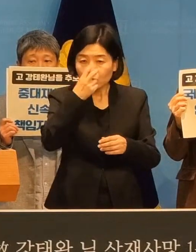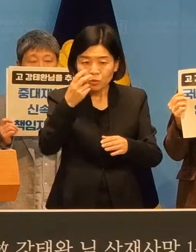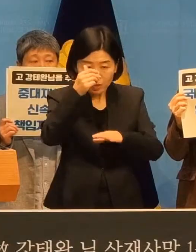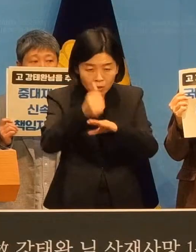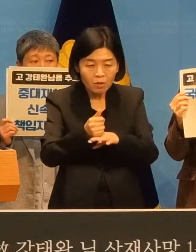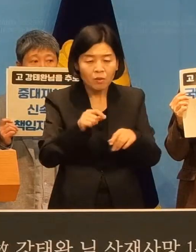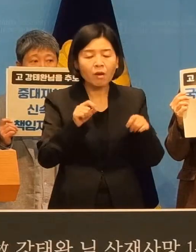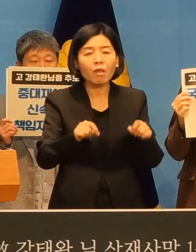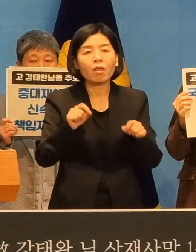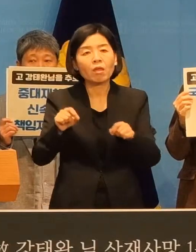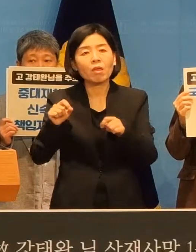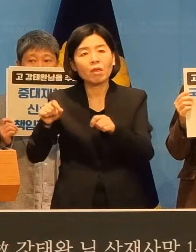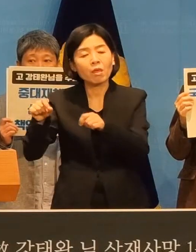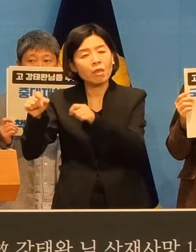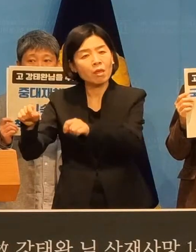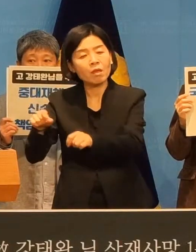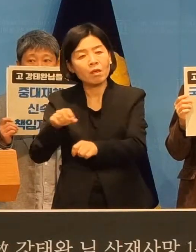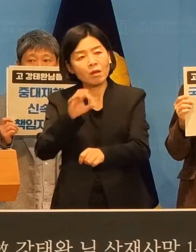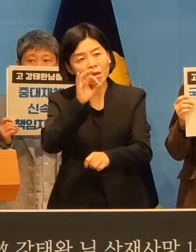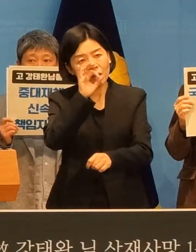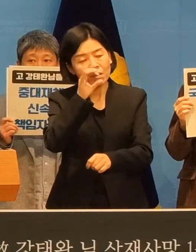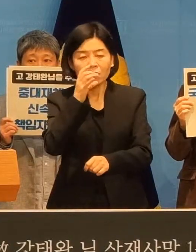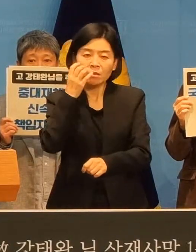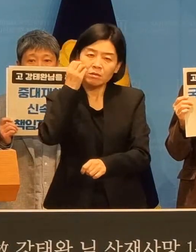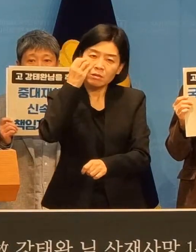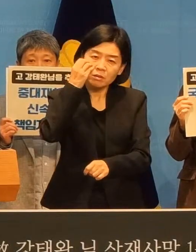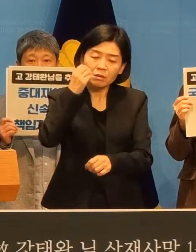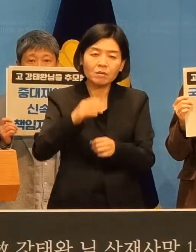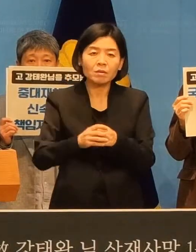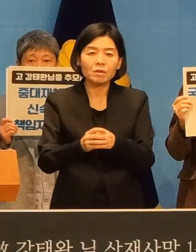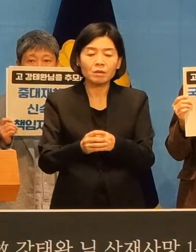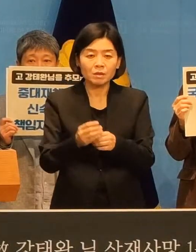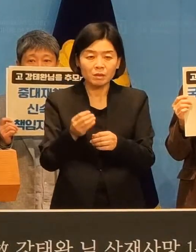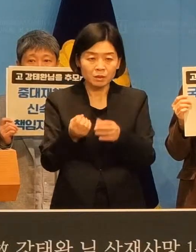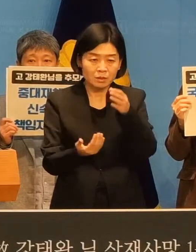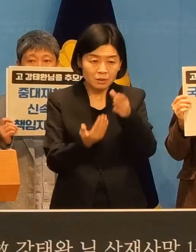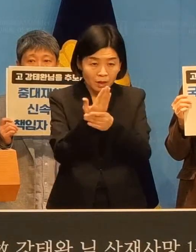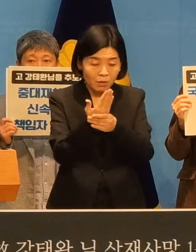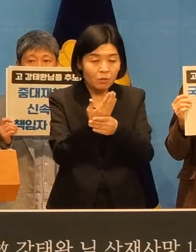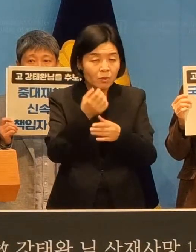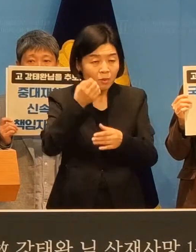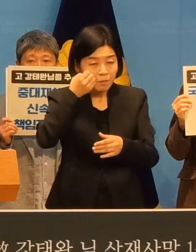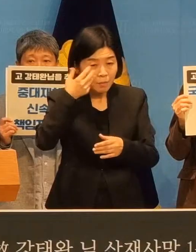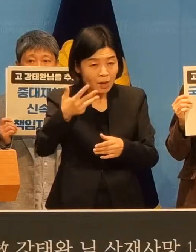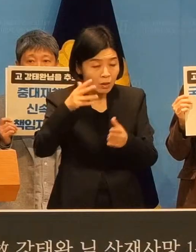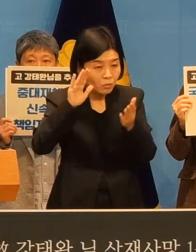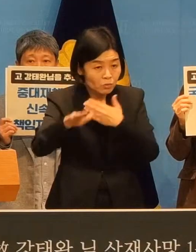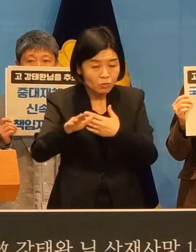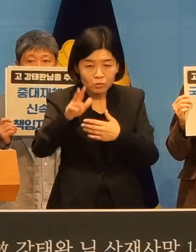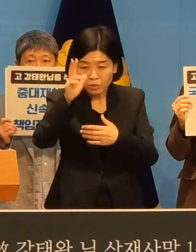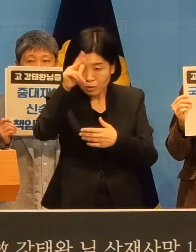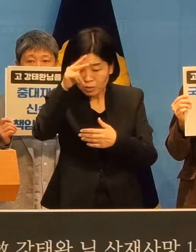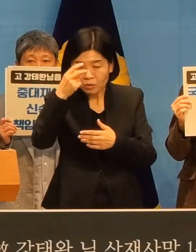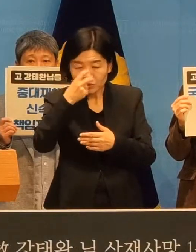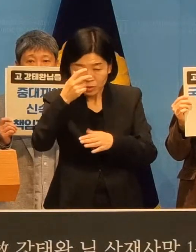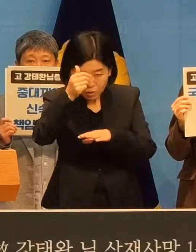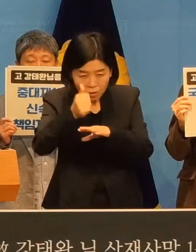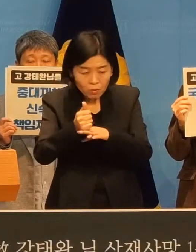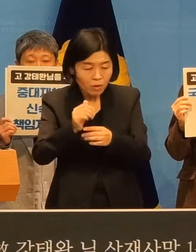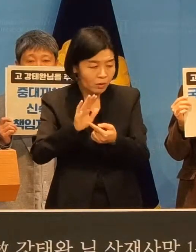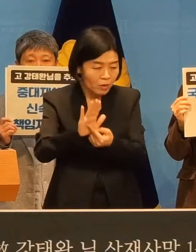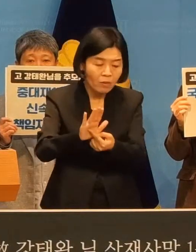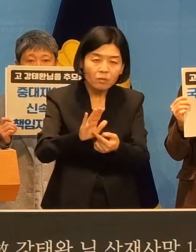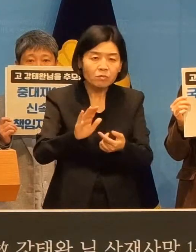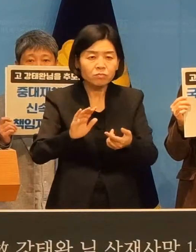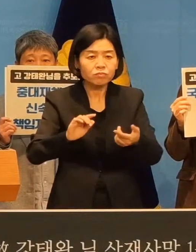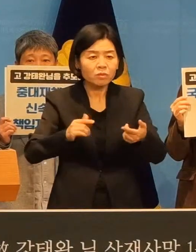건 너무나 부당합니다. 사고 후 8개월이 지난 시점에 경찰의 수사 결과가 나온 것과도 대비됩니다. 노동청의 수사